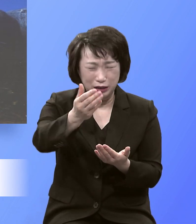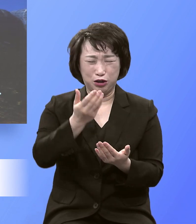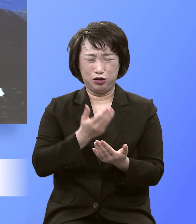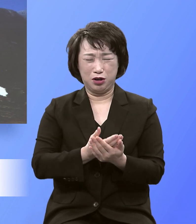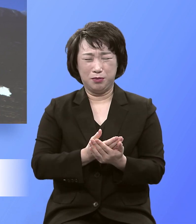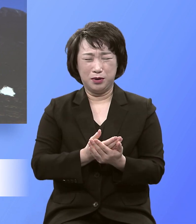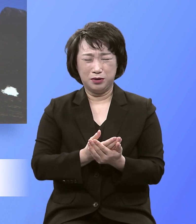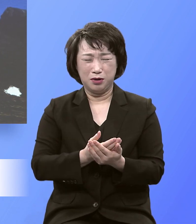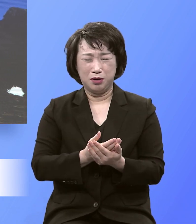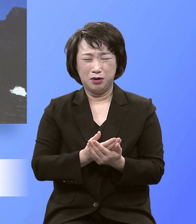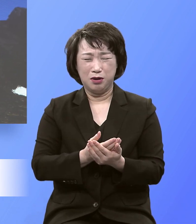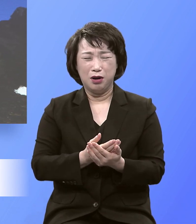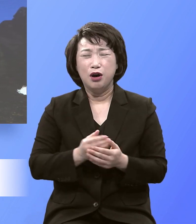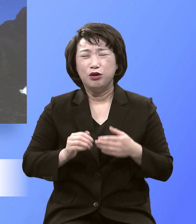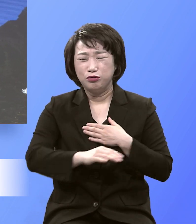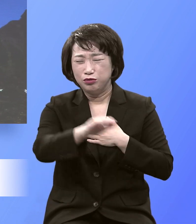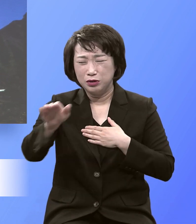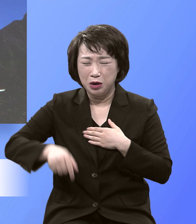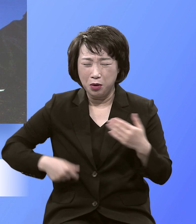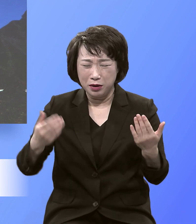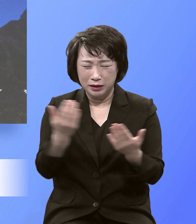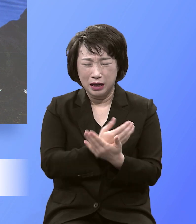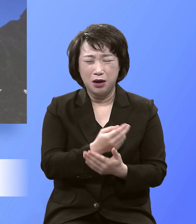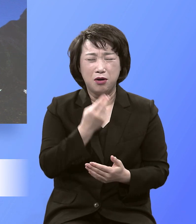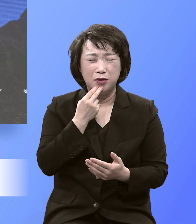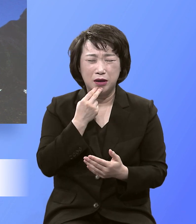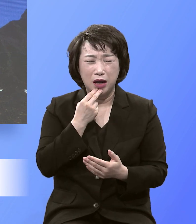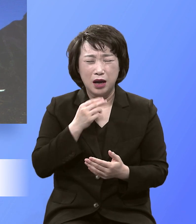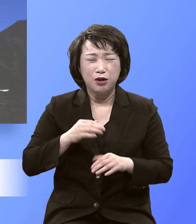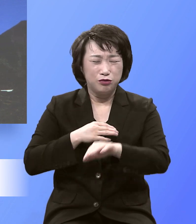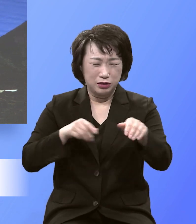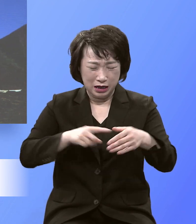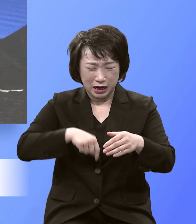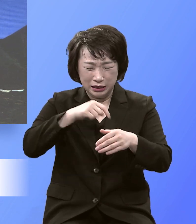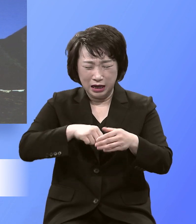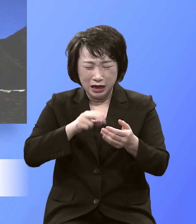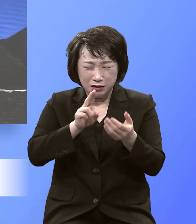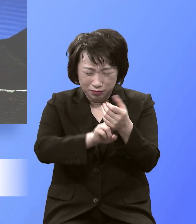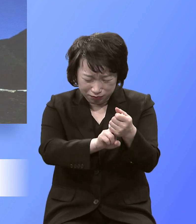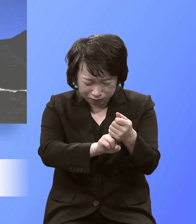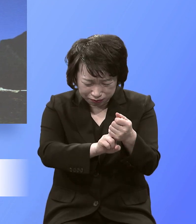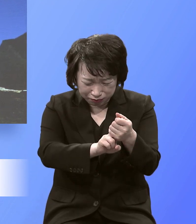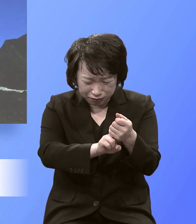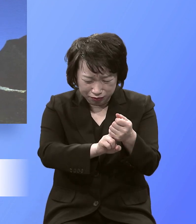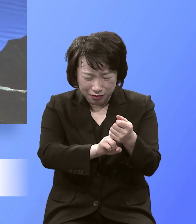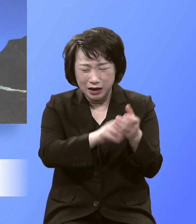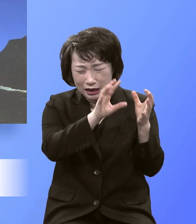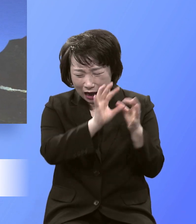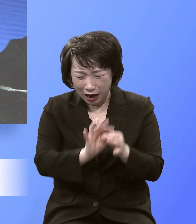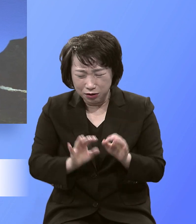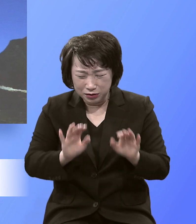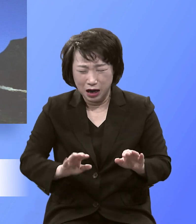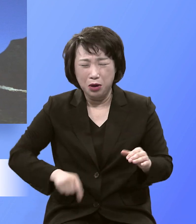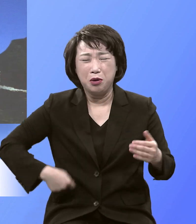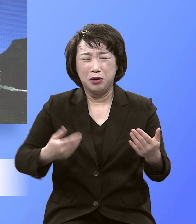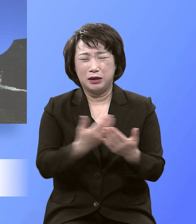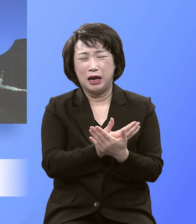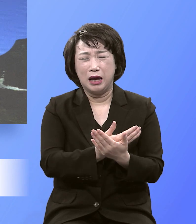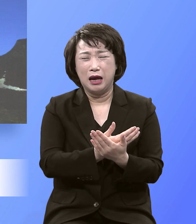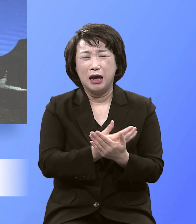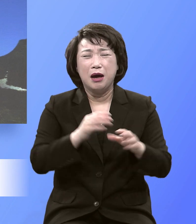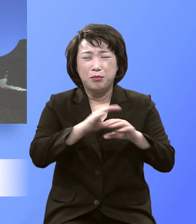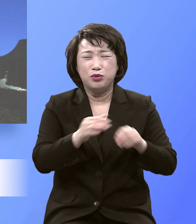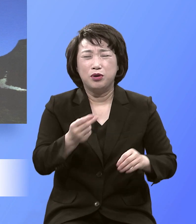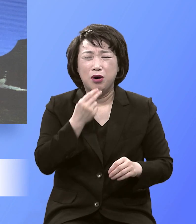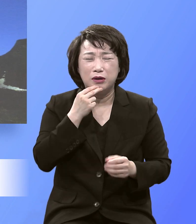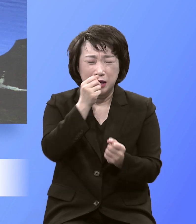하옵소서. 저들을 회개치 못하도록 제들 속에 깊이 숨겨놓고 끝까지 회개의 보따리를